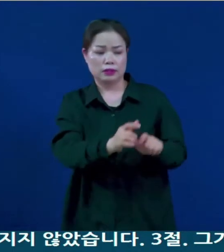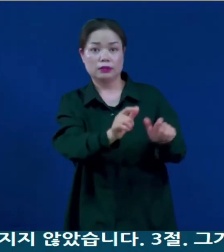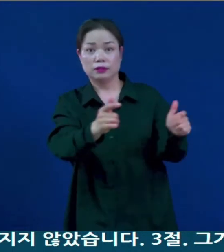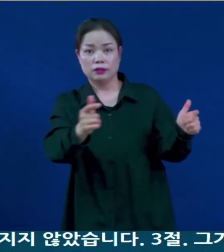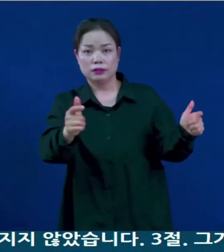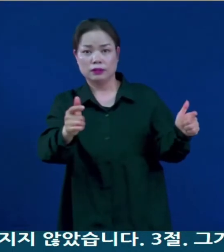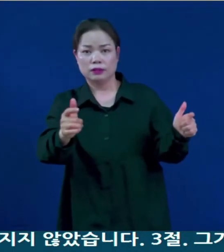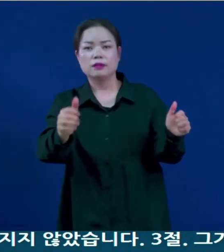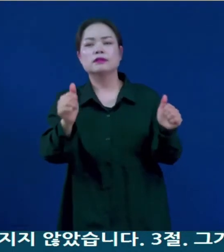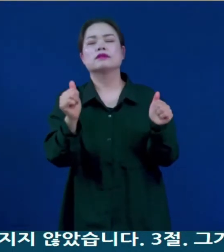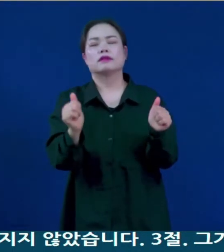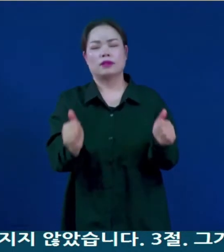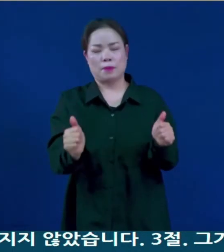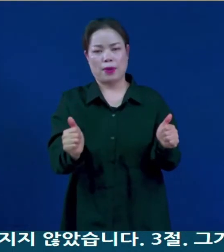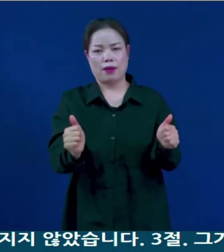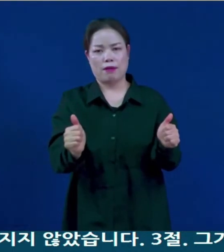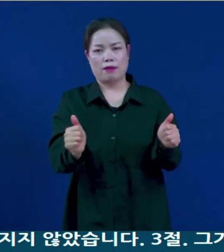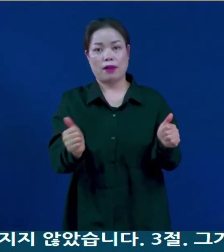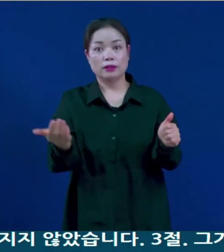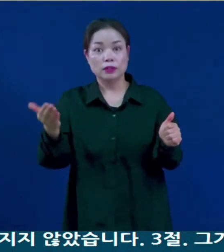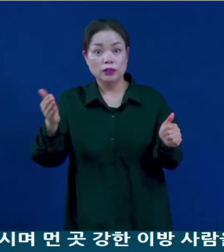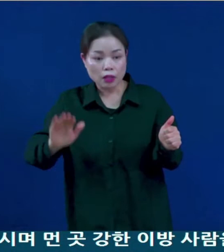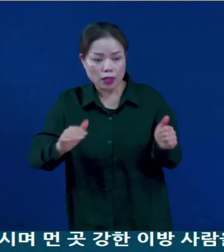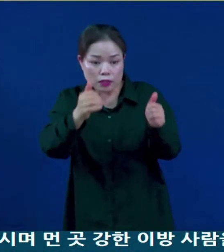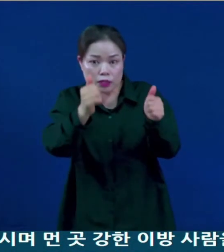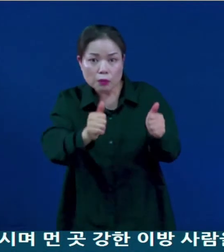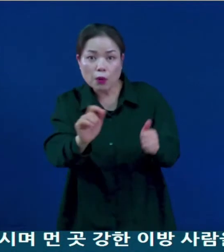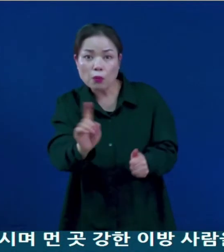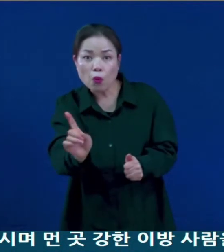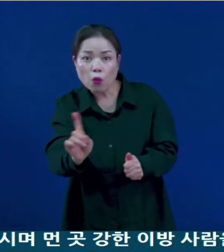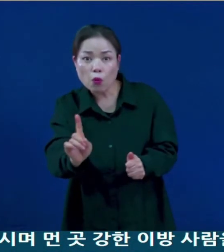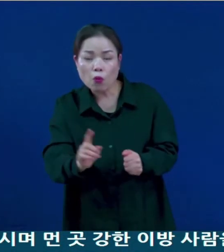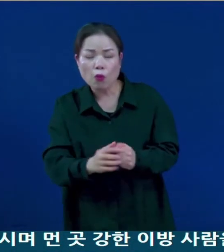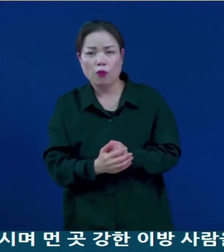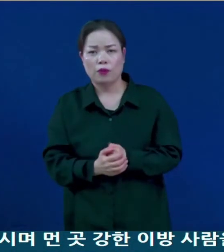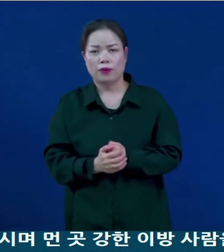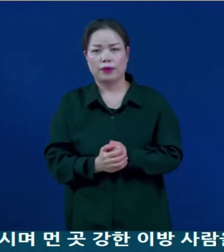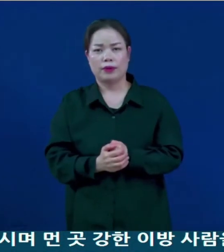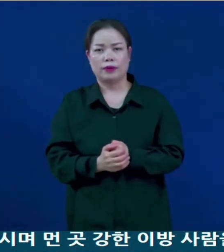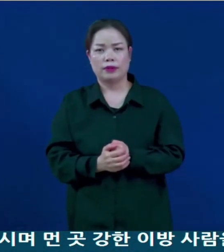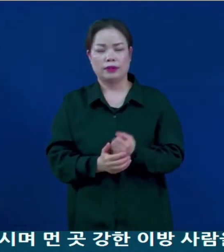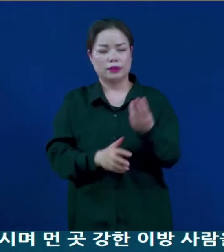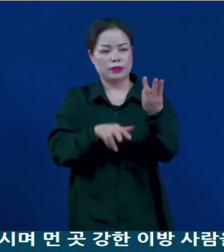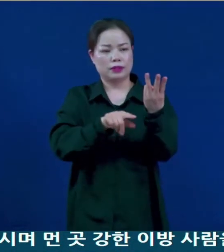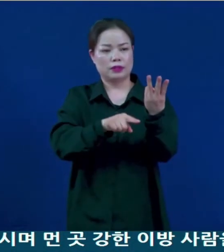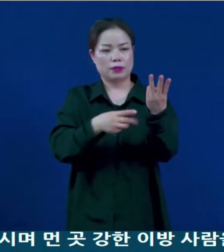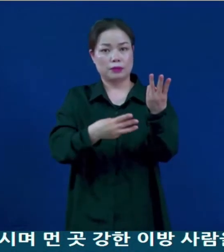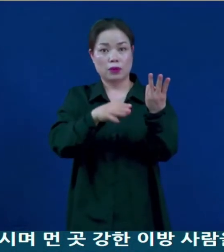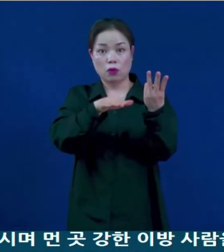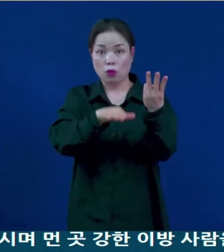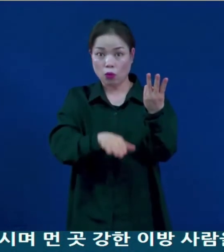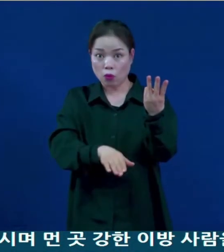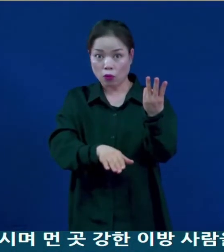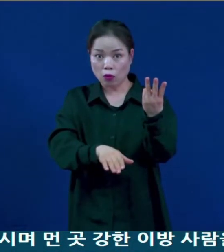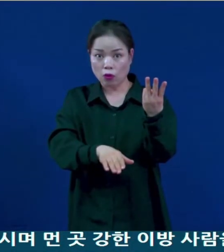그들에게 재판을 하실 건데 그 재판이 무엇이냐면 3절 하반절에